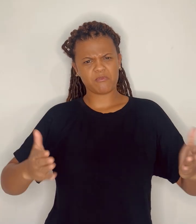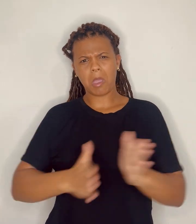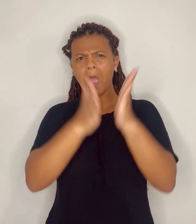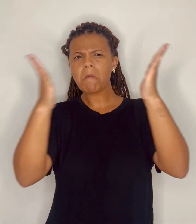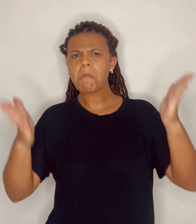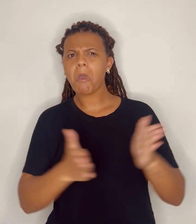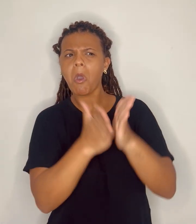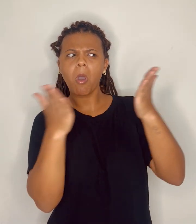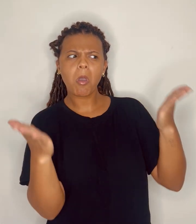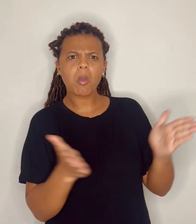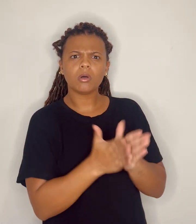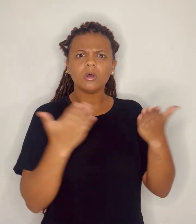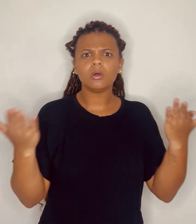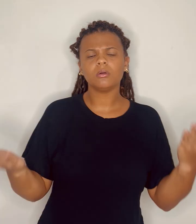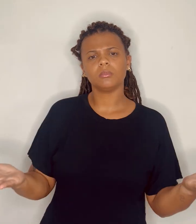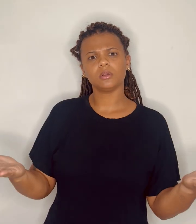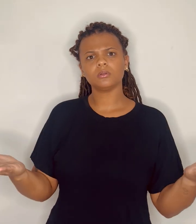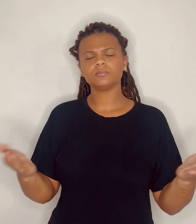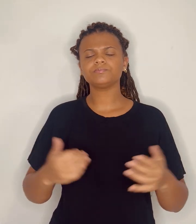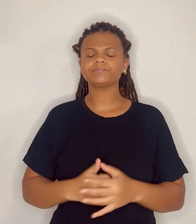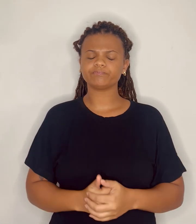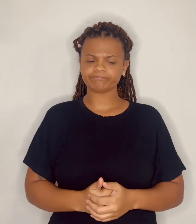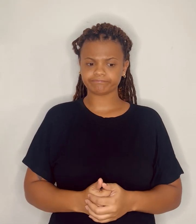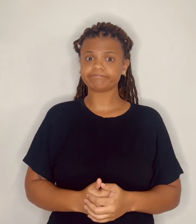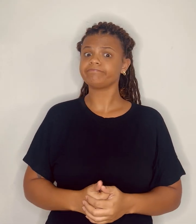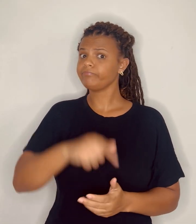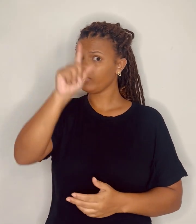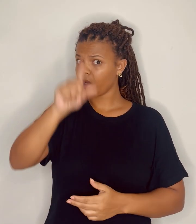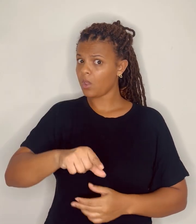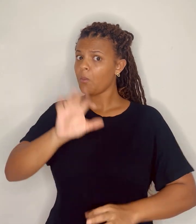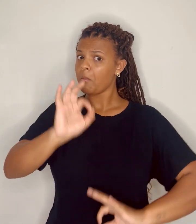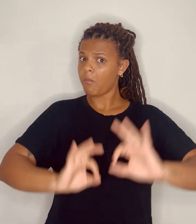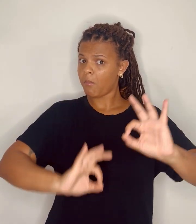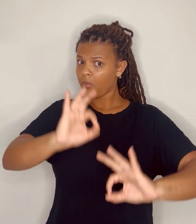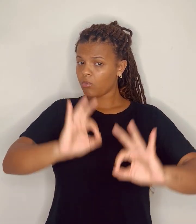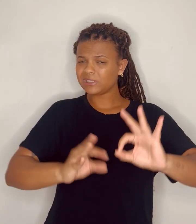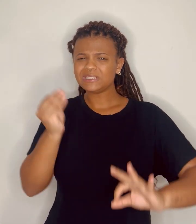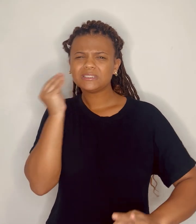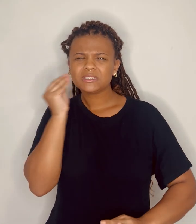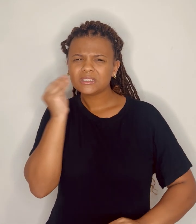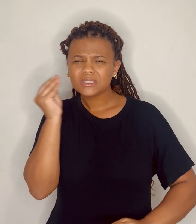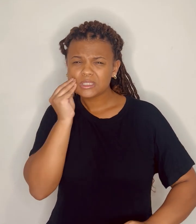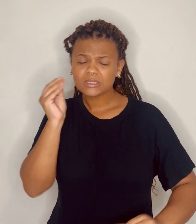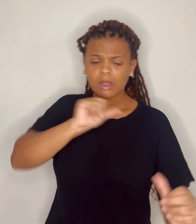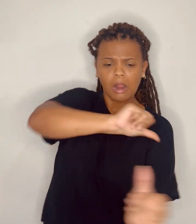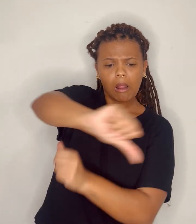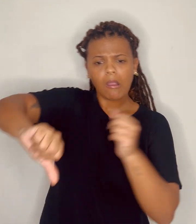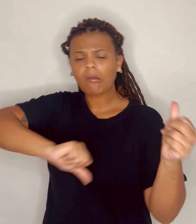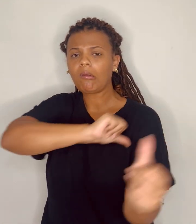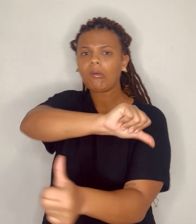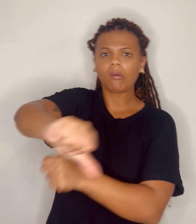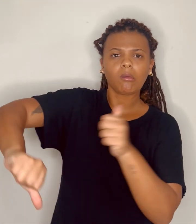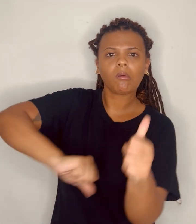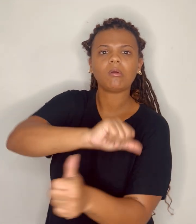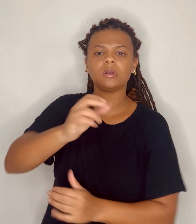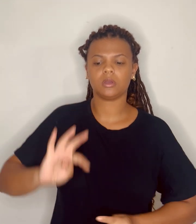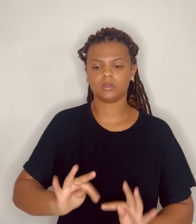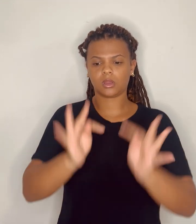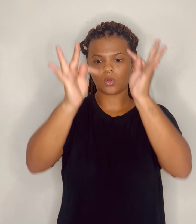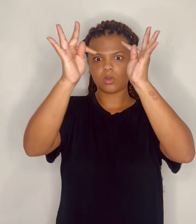luxo das roupas que ela tinha dado. É um projeto que a gente tenta hackear essa tecnologia, trazer uma visão menos